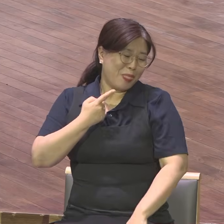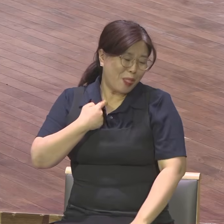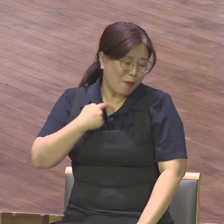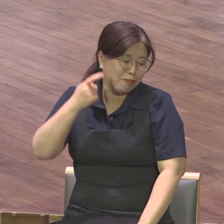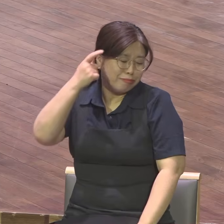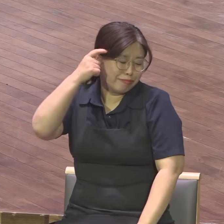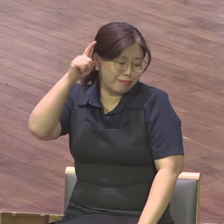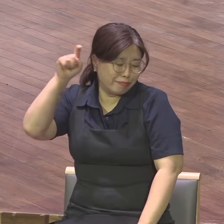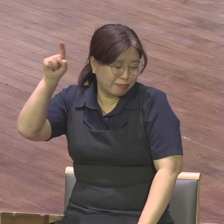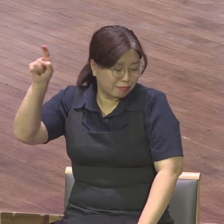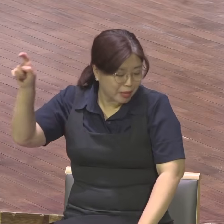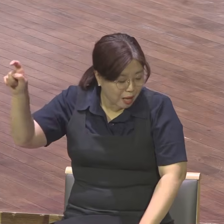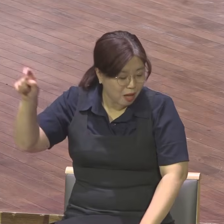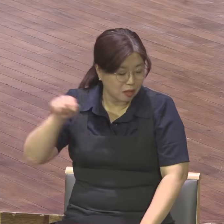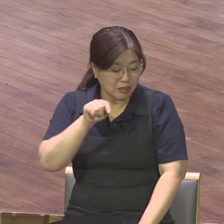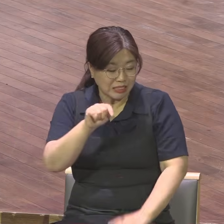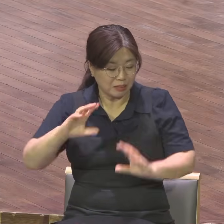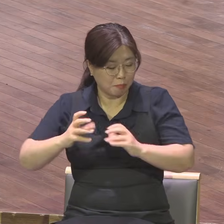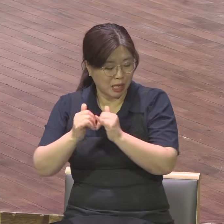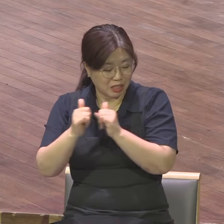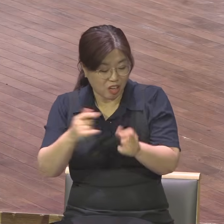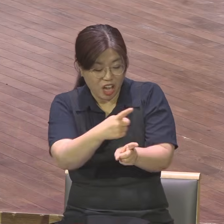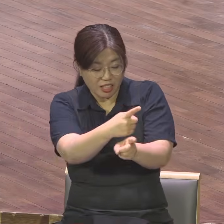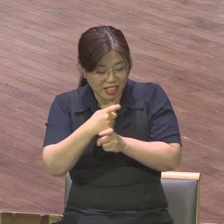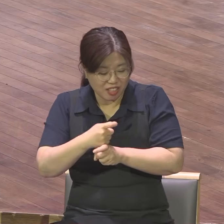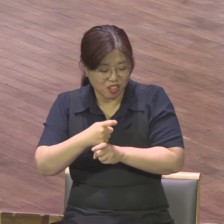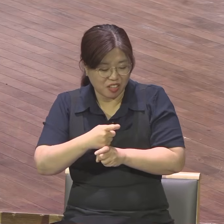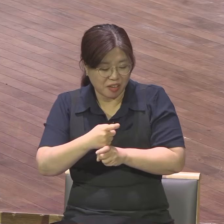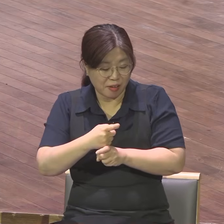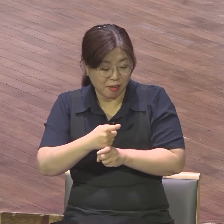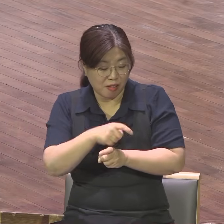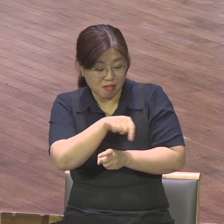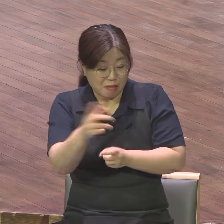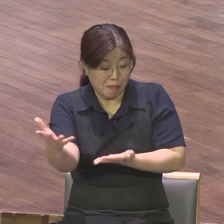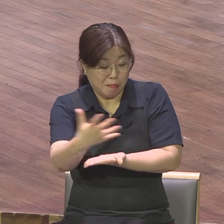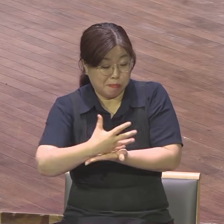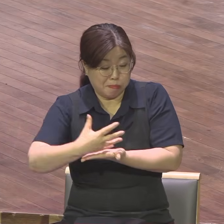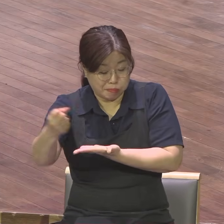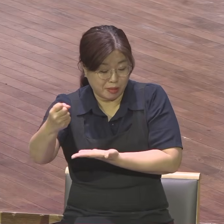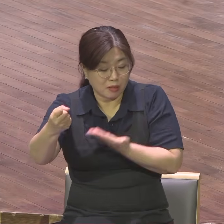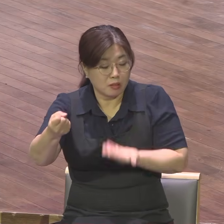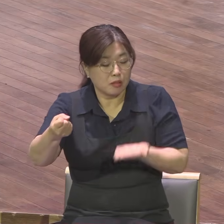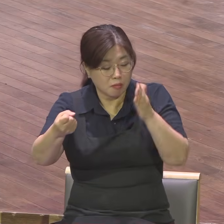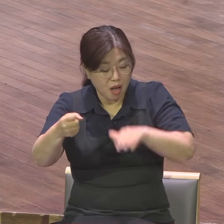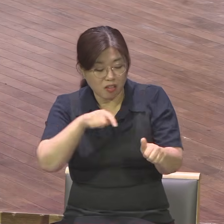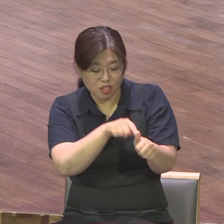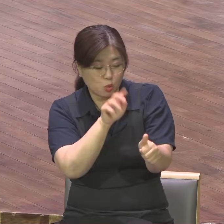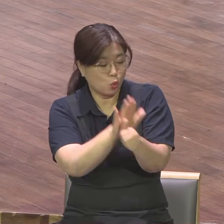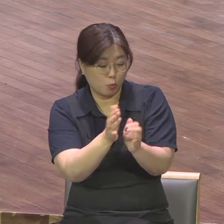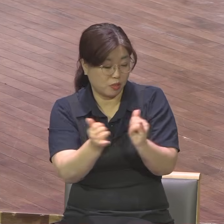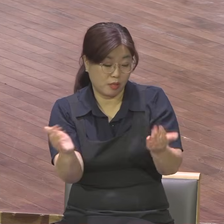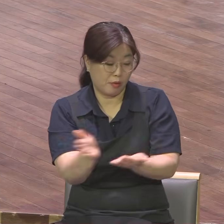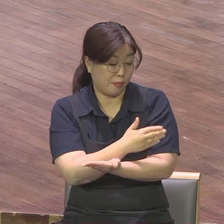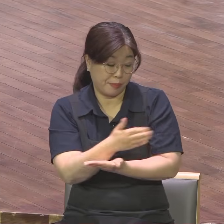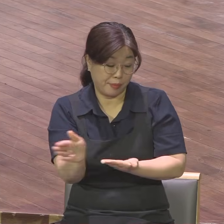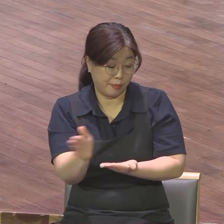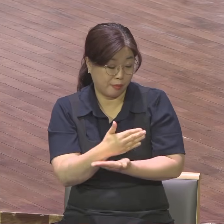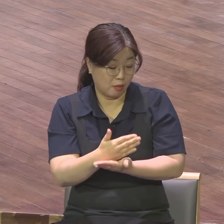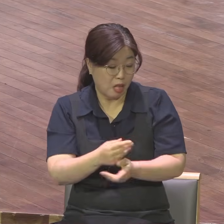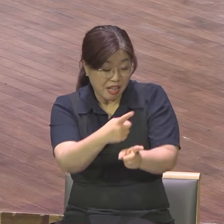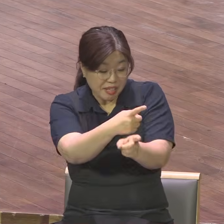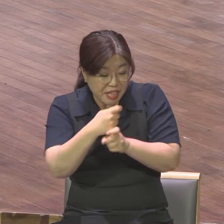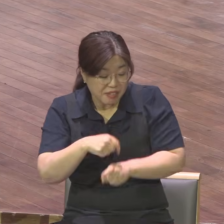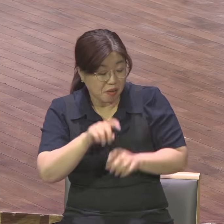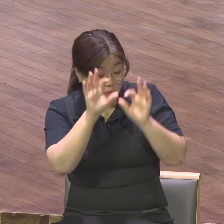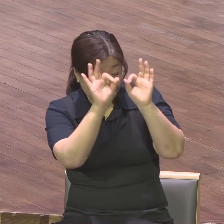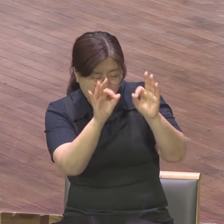즐거움을 기억하였으며 그의 백성이 대적의 손에 넘어졌으나 그를 돕는 자가 없었고 대적들은 그의